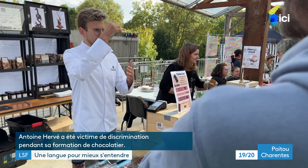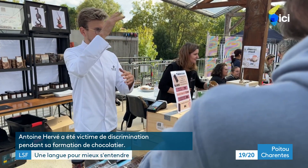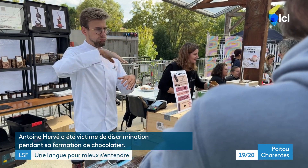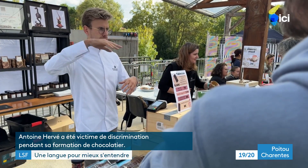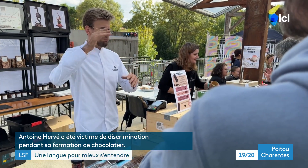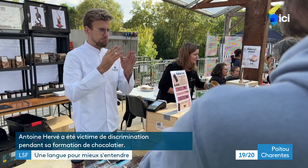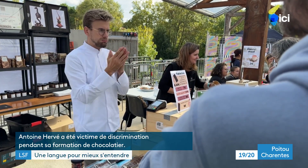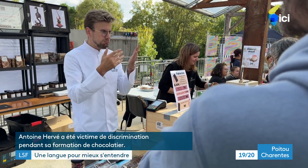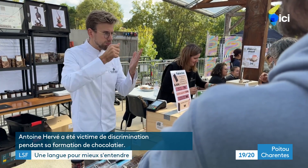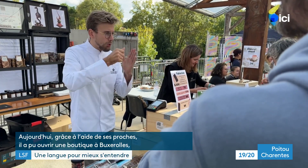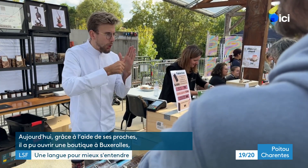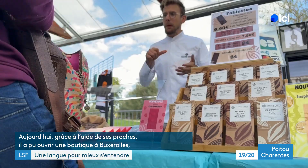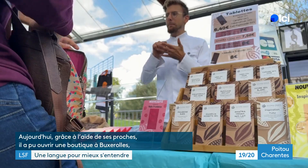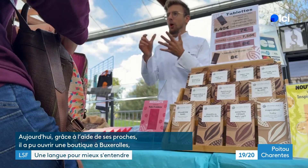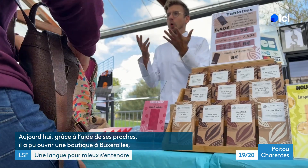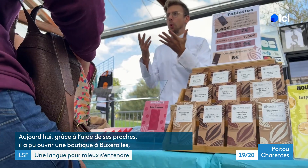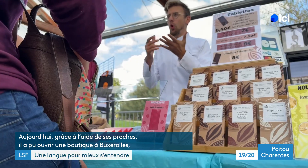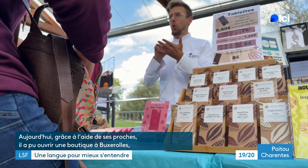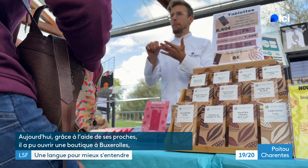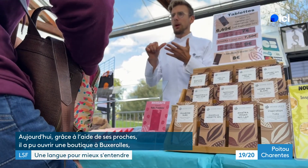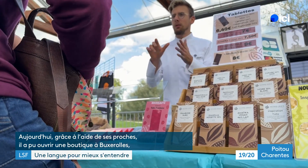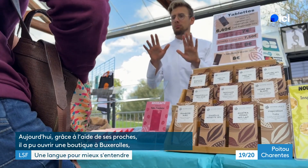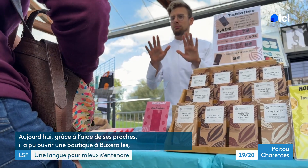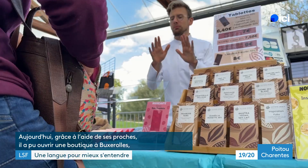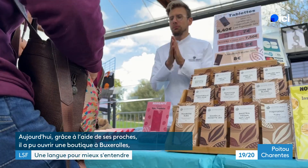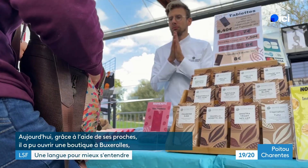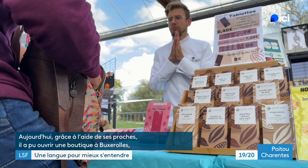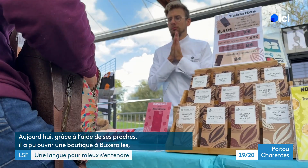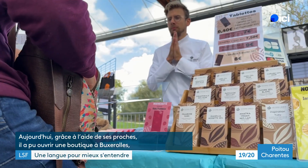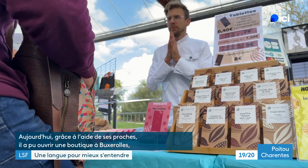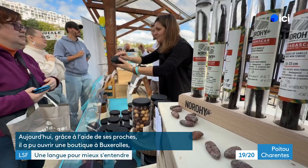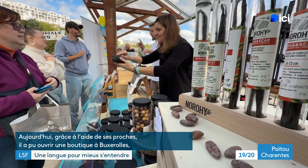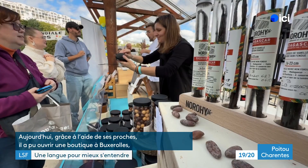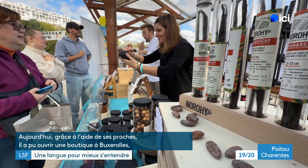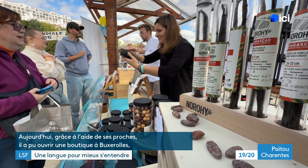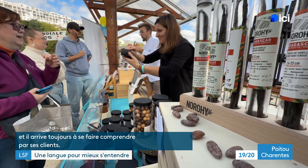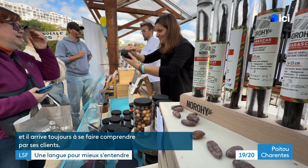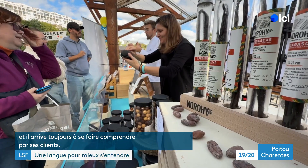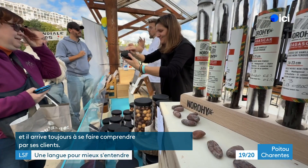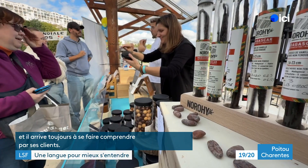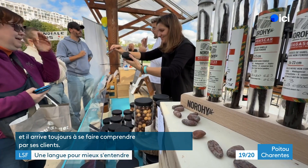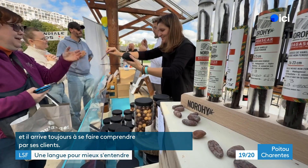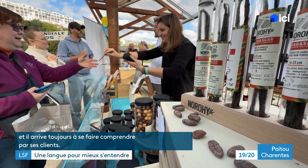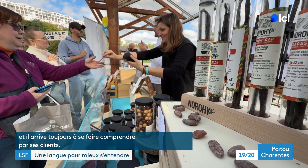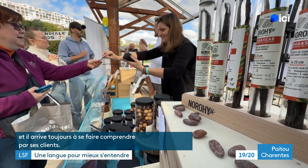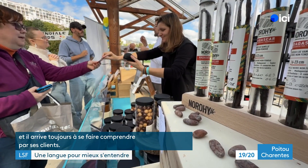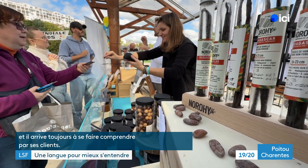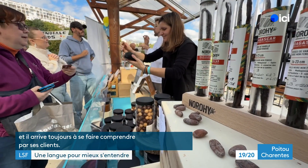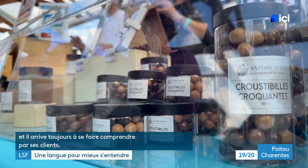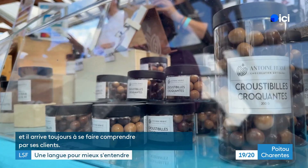de chocolatier. Aujourd'hui, grâce à l'aide de ses proches, il a pu ouvrir une boutique à Buxerolles et il arrive toujours à se faire comprendre de ses